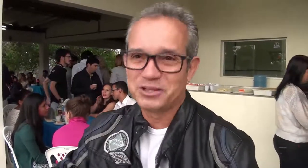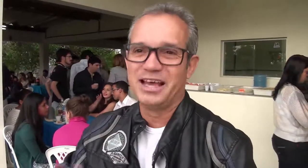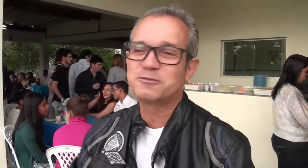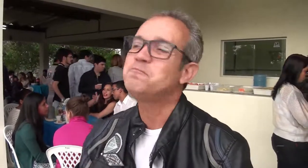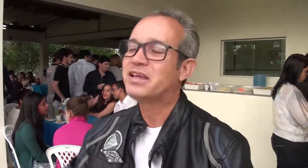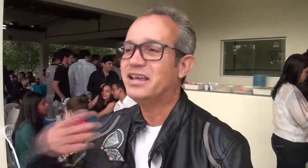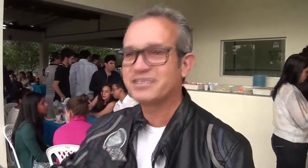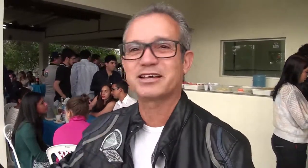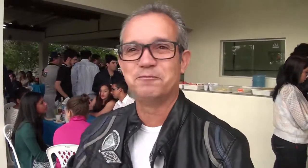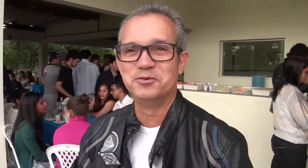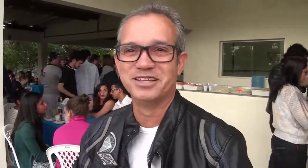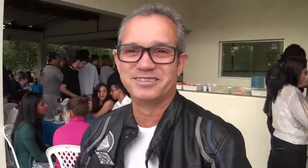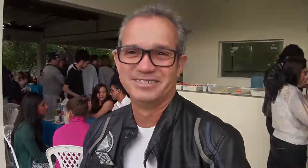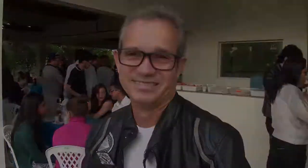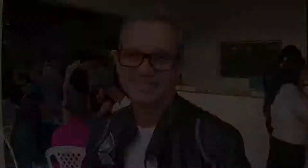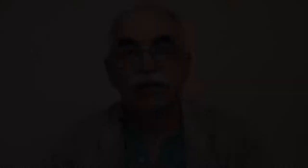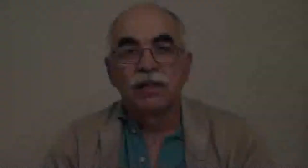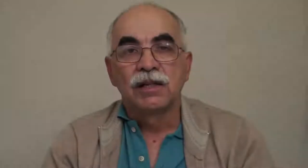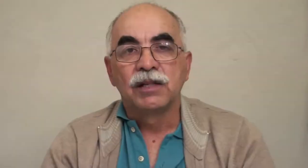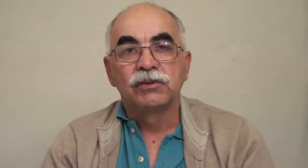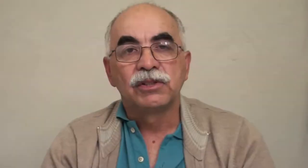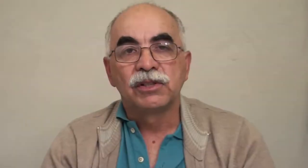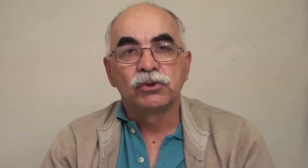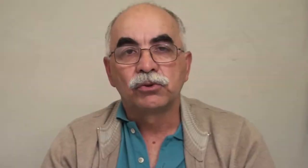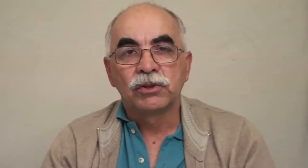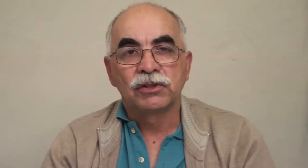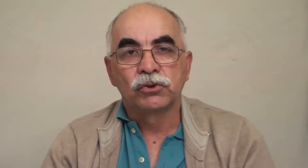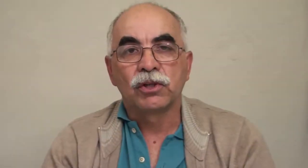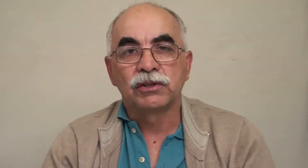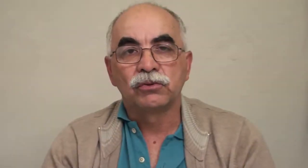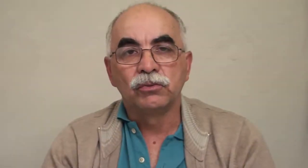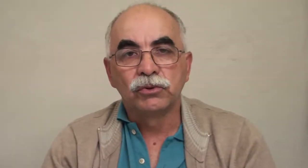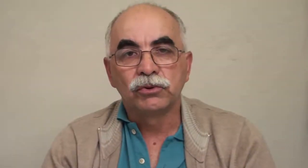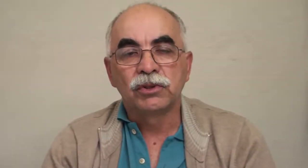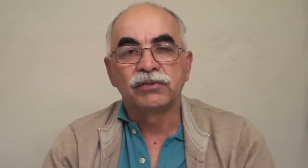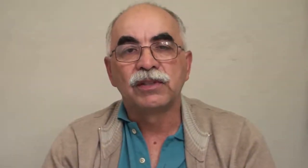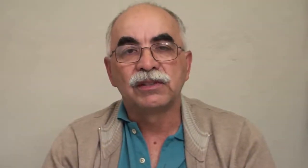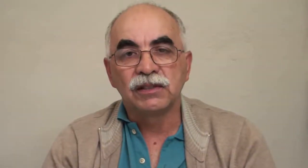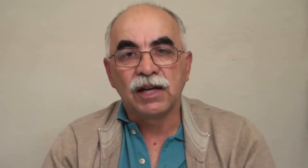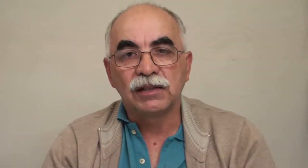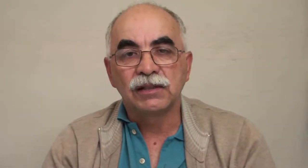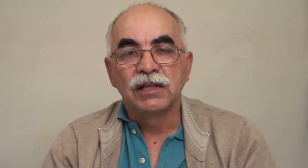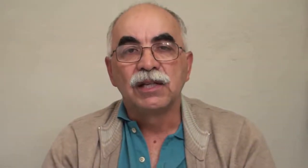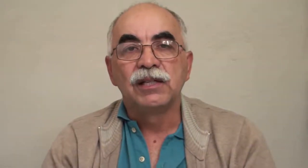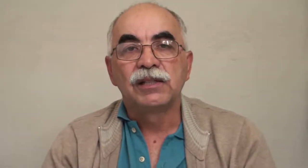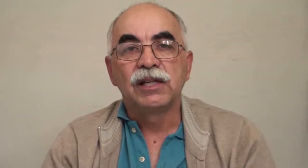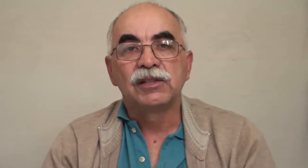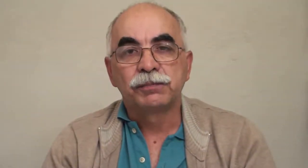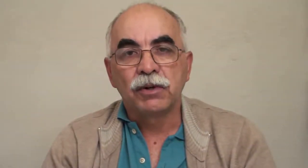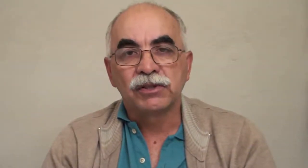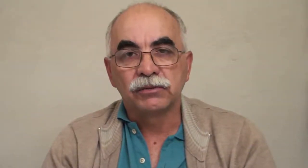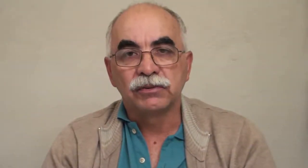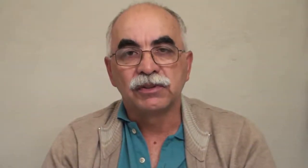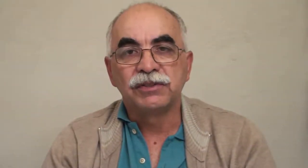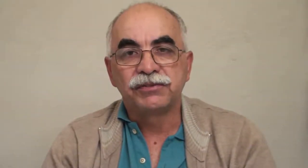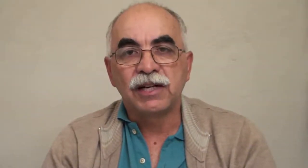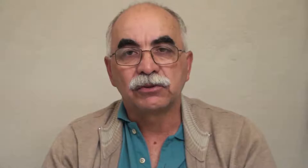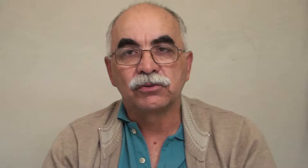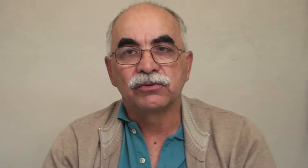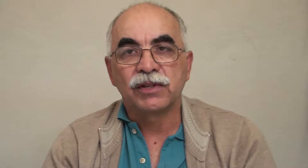dentro. Isso aqui é bonito. Eu desejo toda a sorte do mundo, toda a felicidade e que eles possam, de fato,